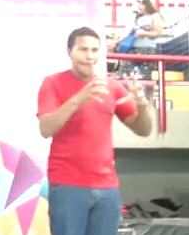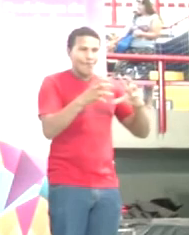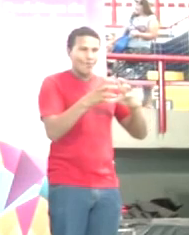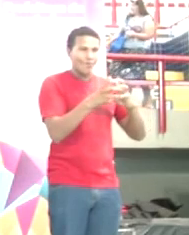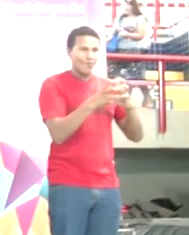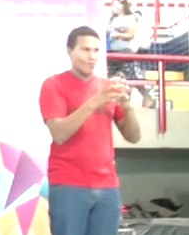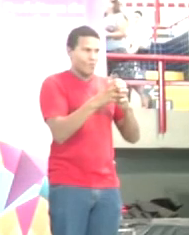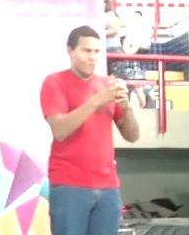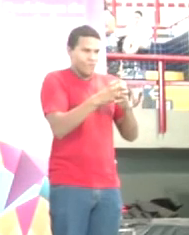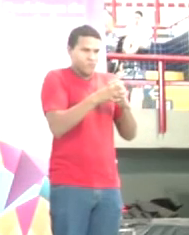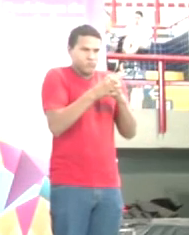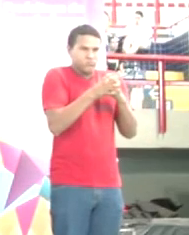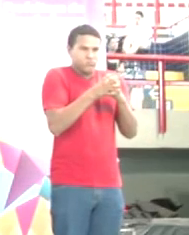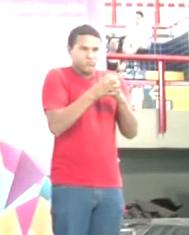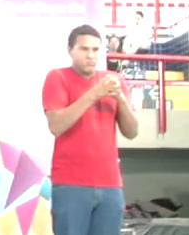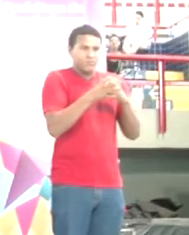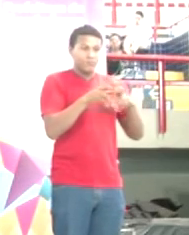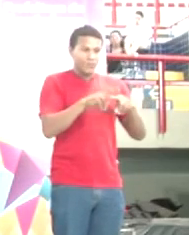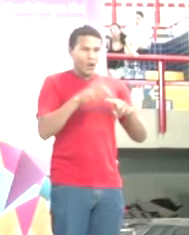material.